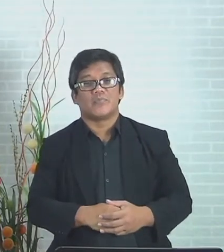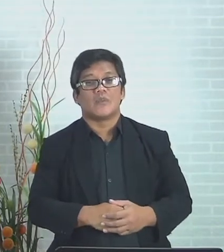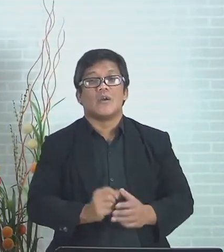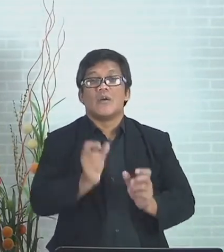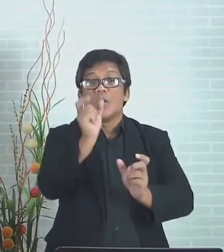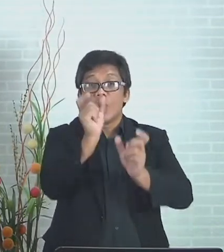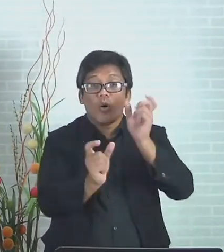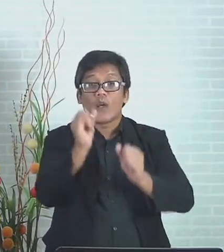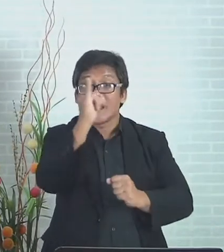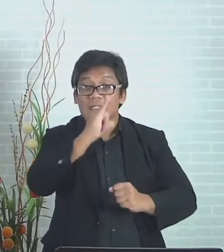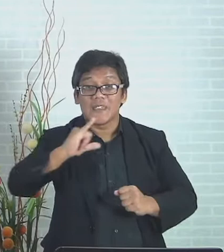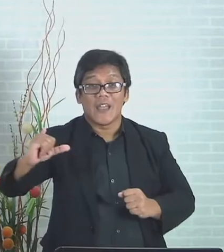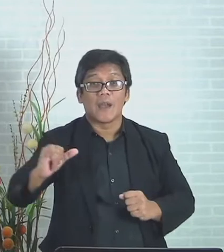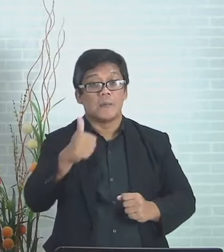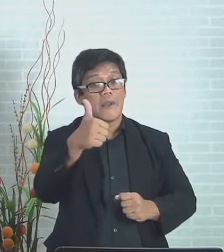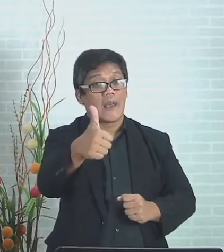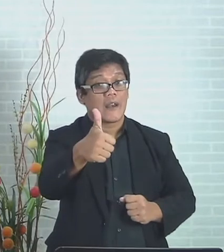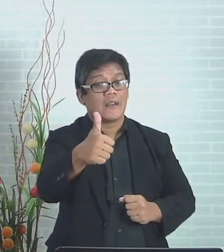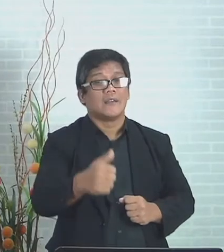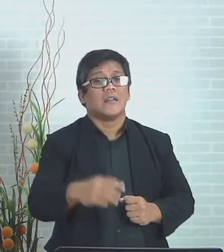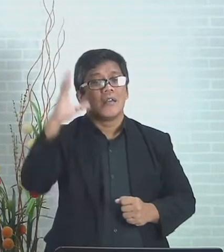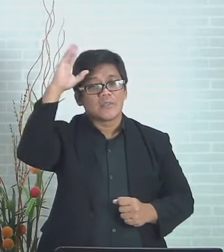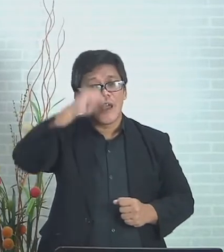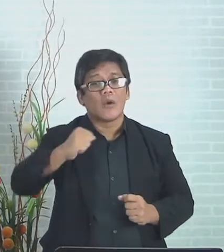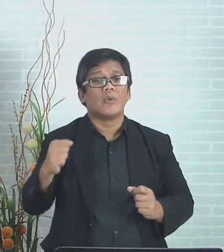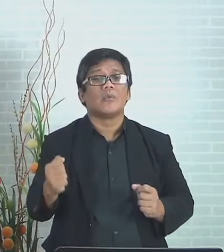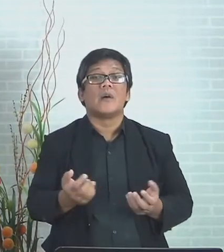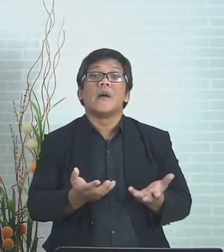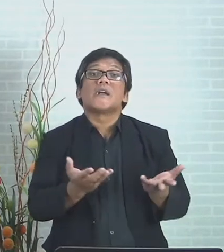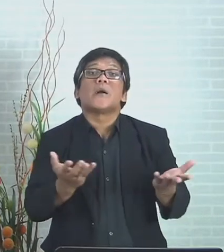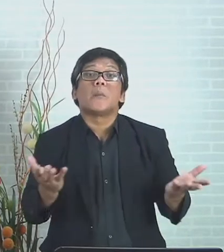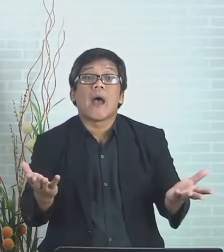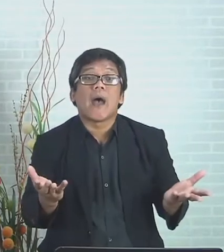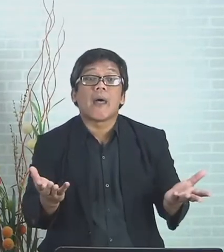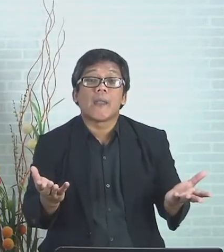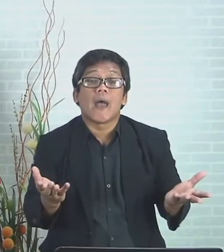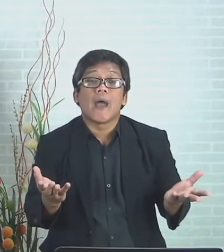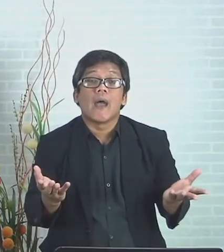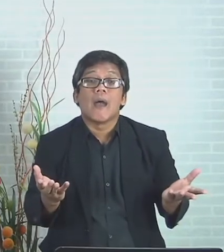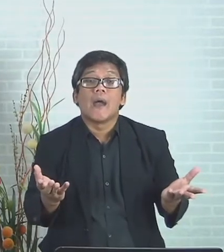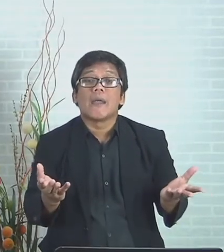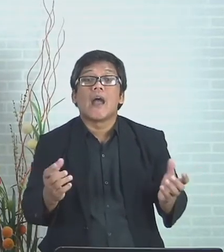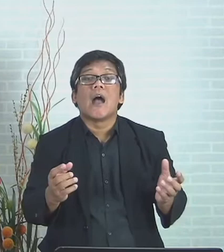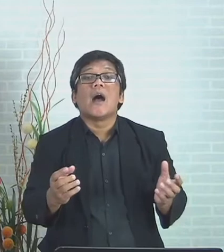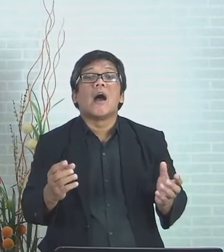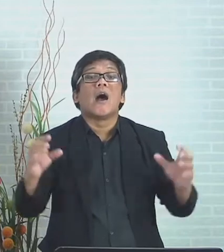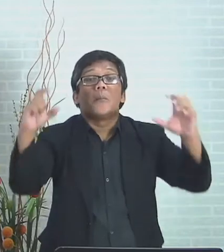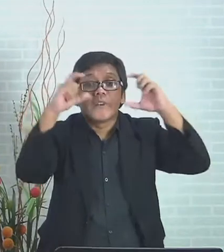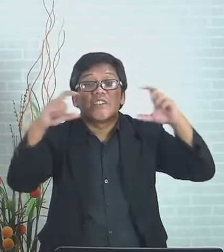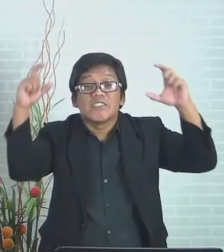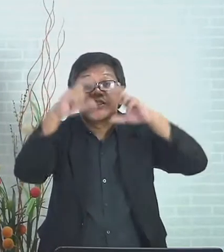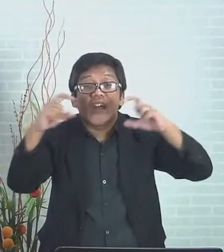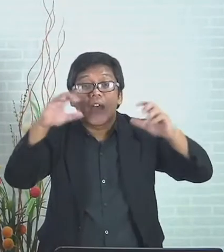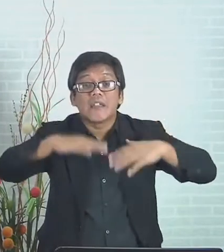orang yang benar dia tahu kemana diarsir lari dan berlindung di ayat 10 tadi bahwa bagian B